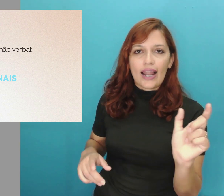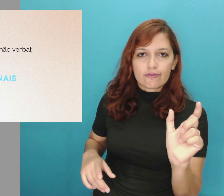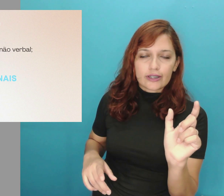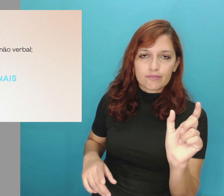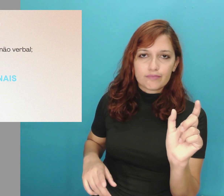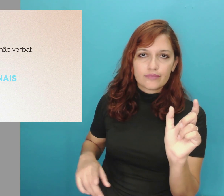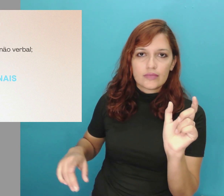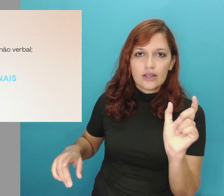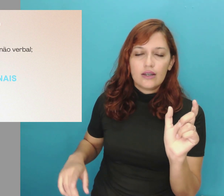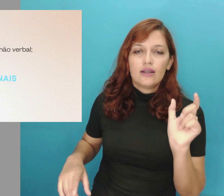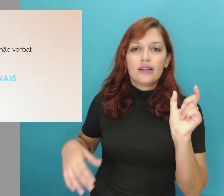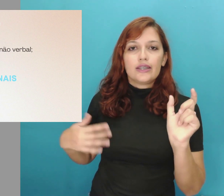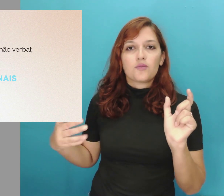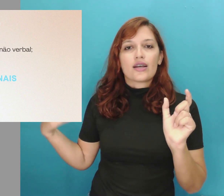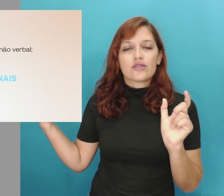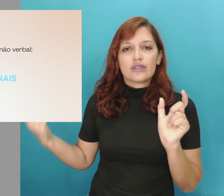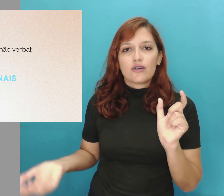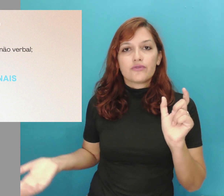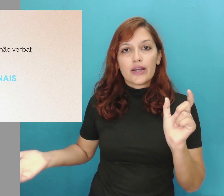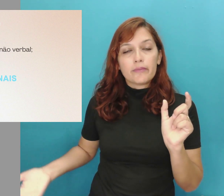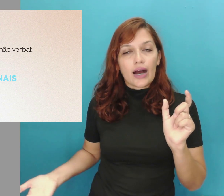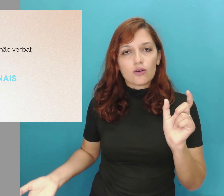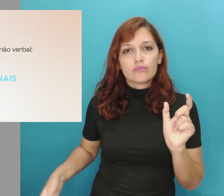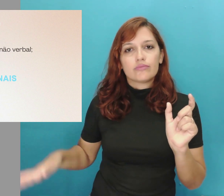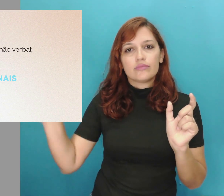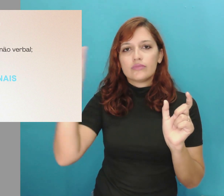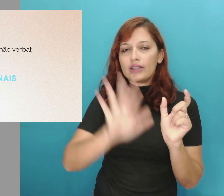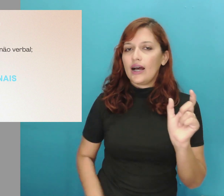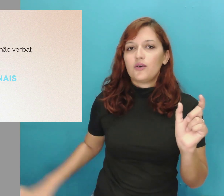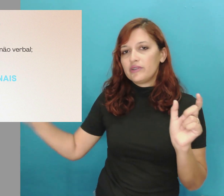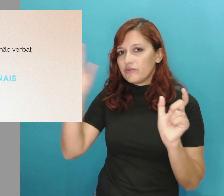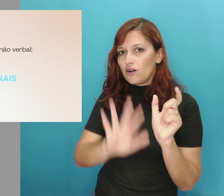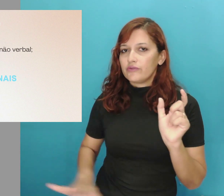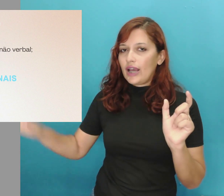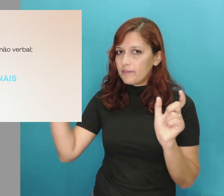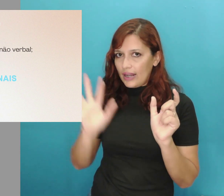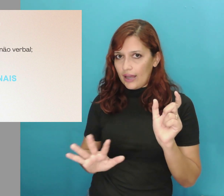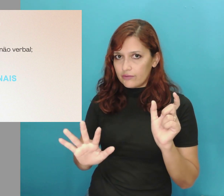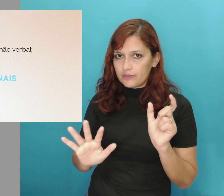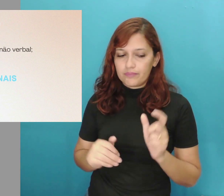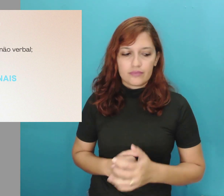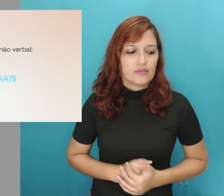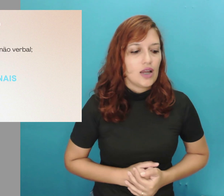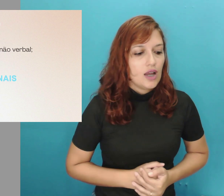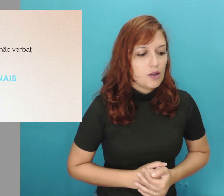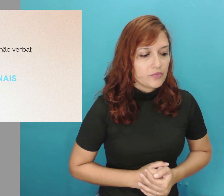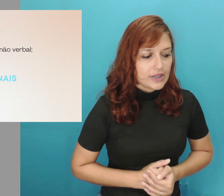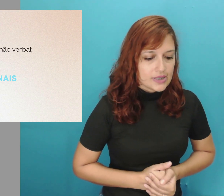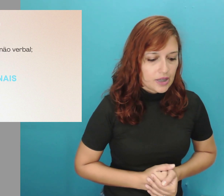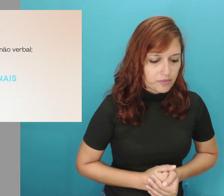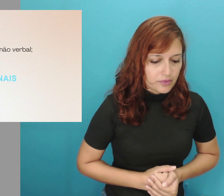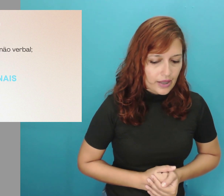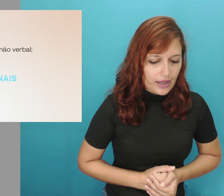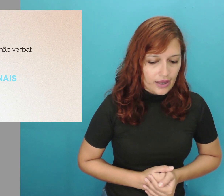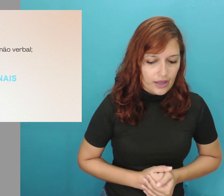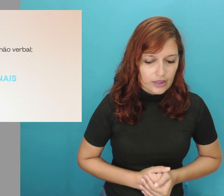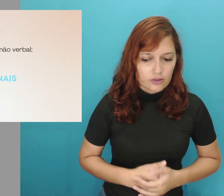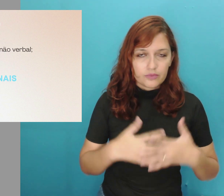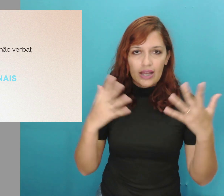palavra. Linguagem não verbal não envolve a palavra. Por exemplo, um